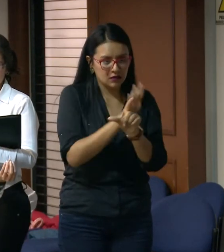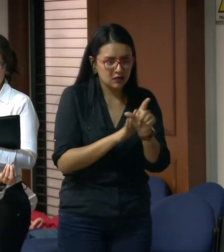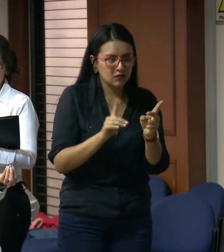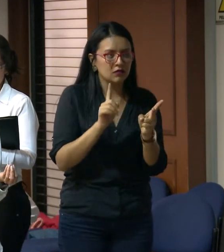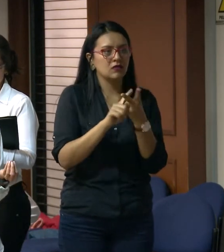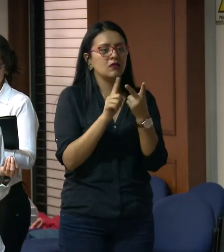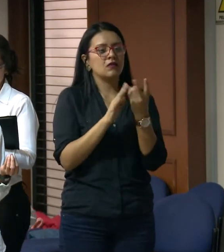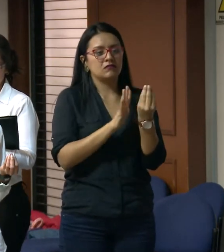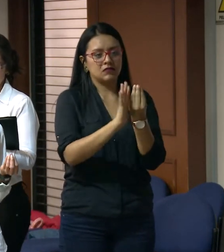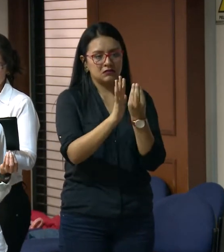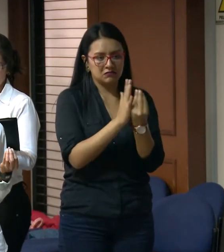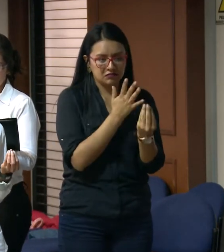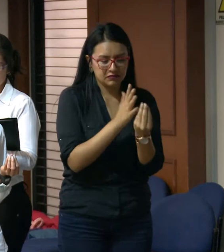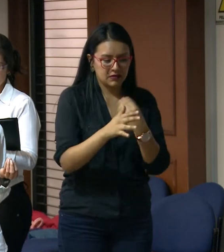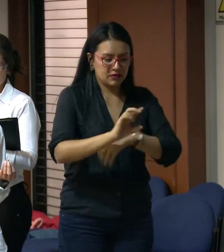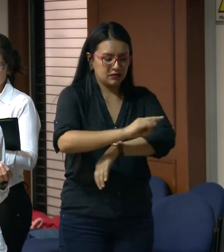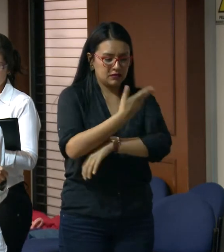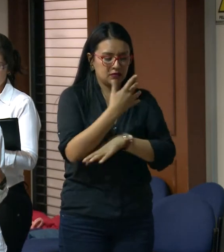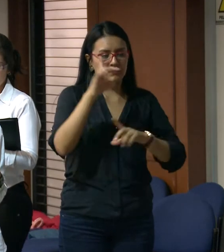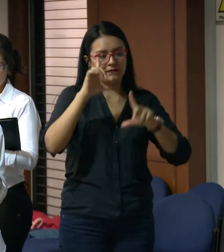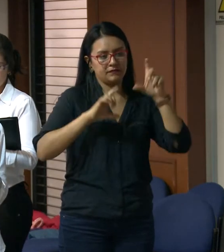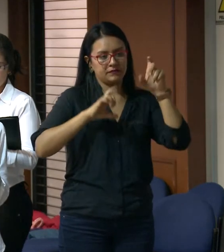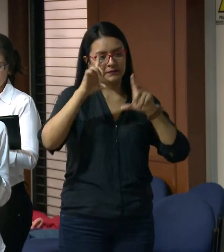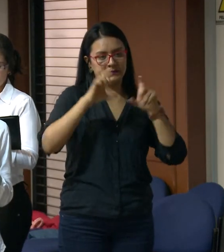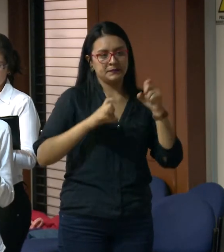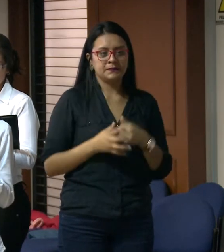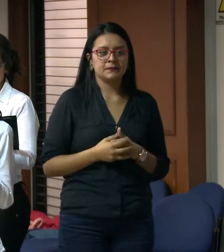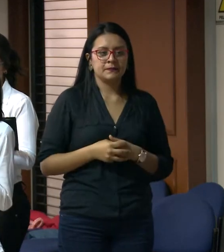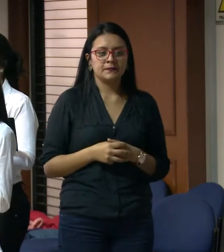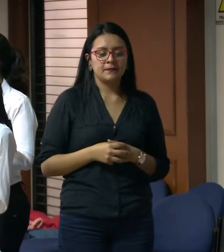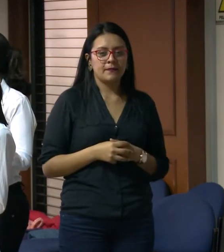medios digitales y la fotografía.